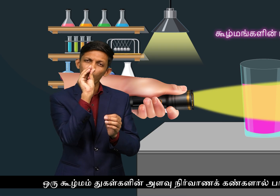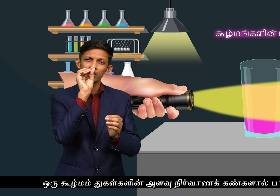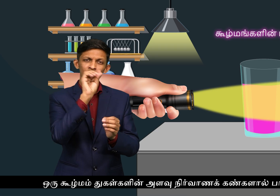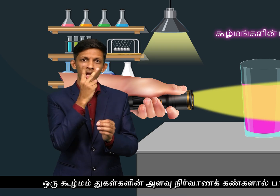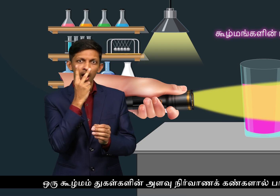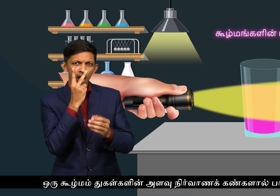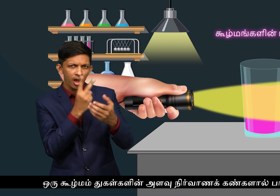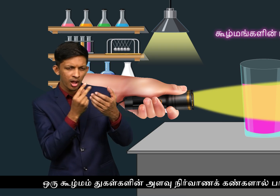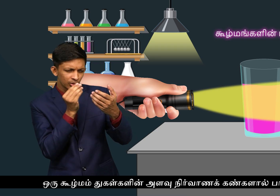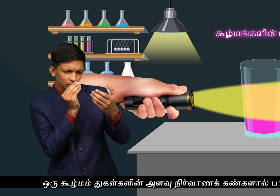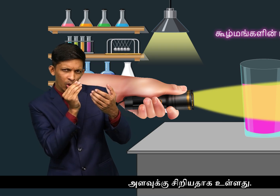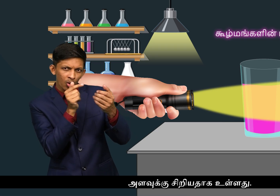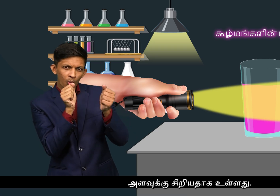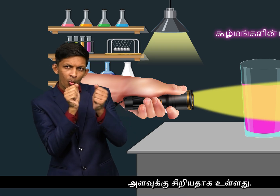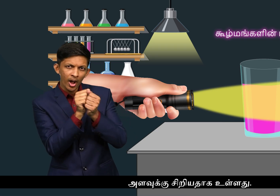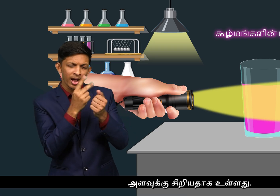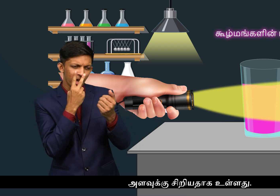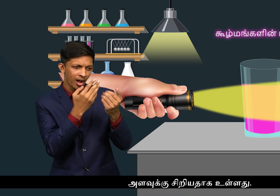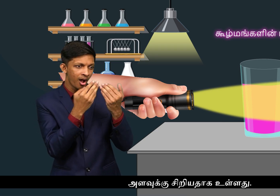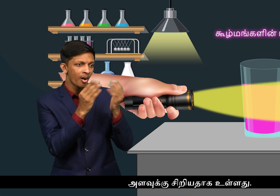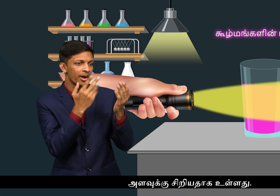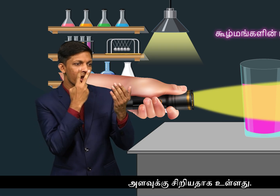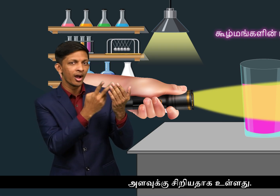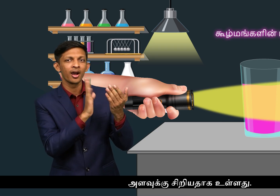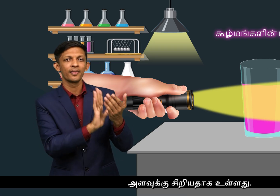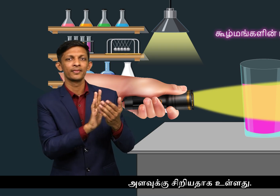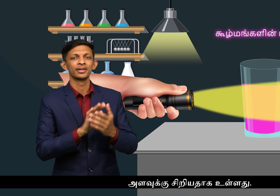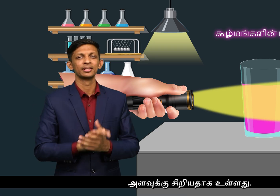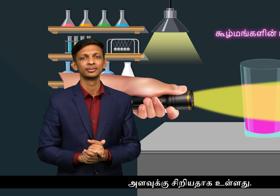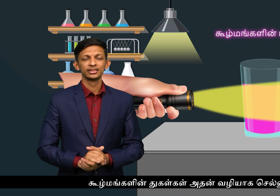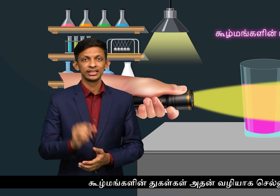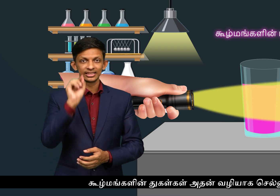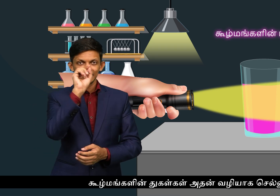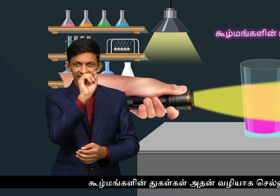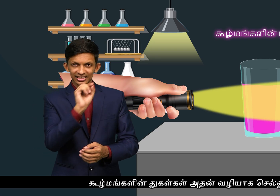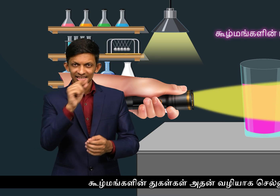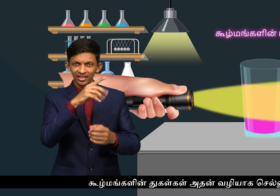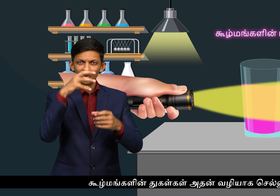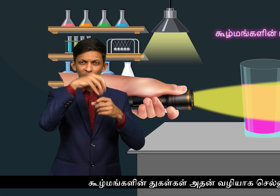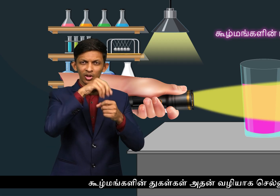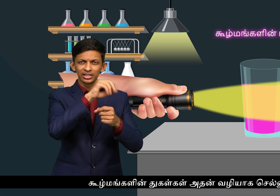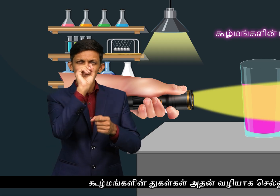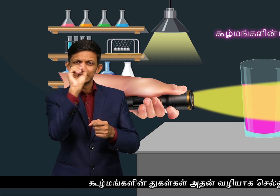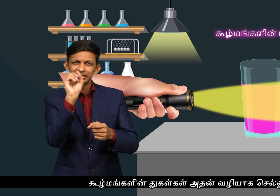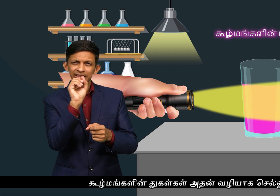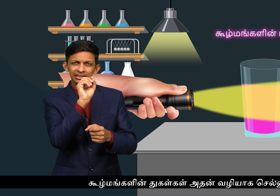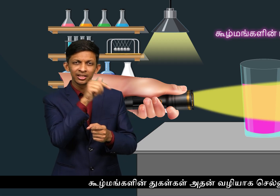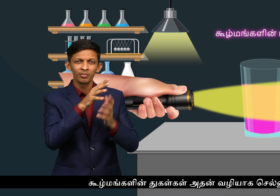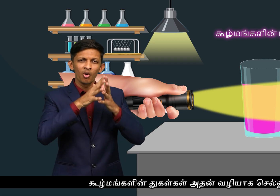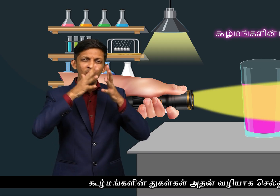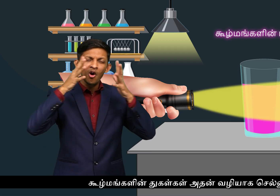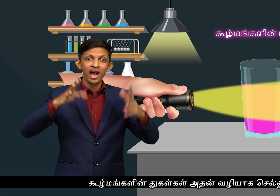பொதுவான கண்களால் பார்க்க முடியாத அளவுக்கு சிறிதாக உள்ளது. கூழ்மங்களின் துகள்கள் அதன்